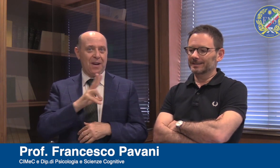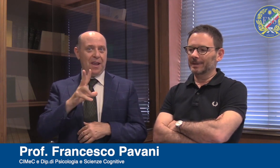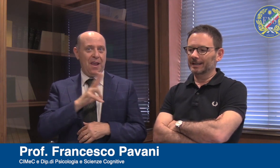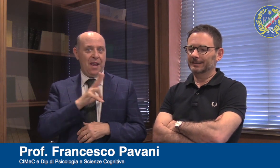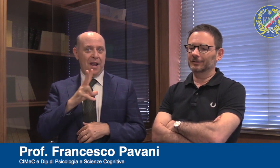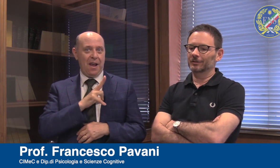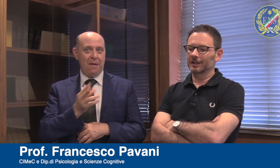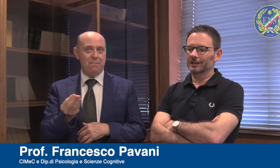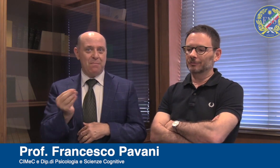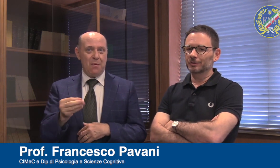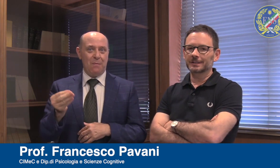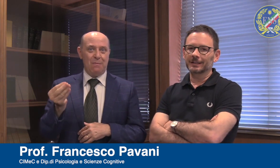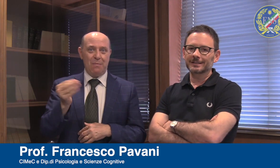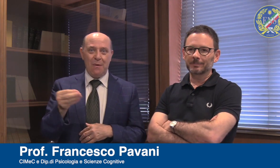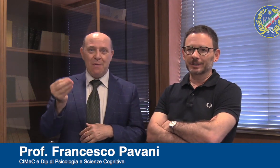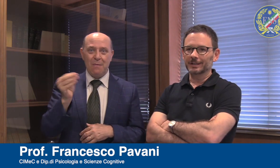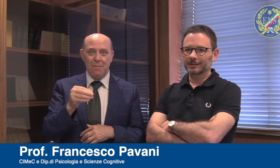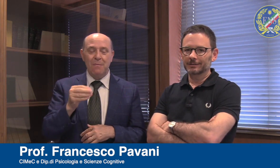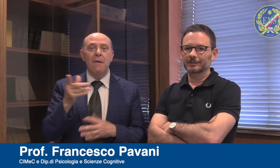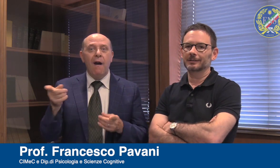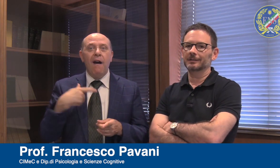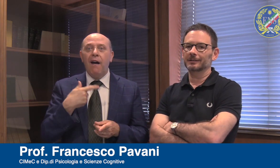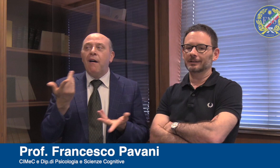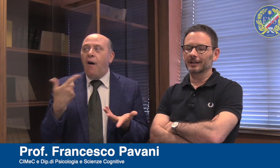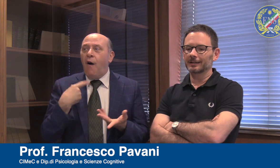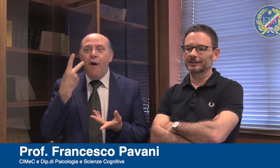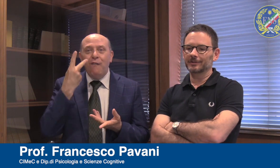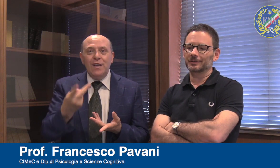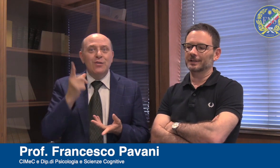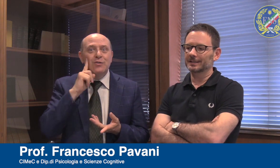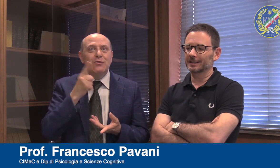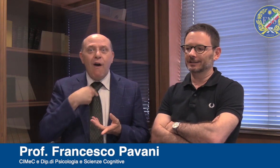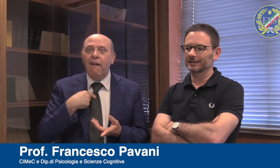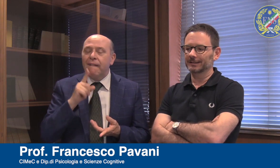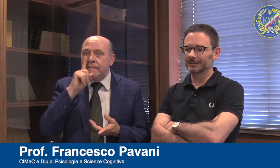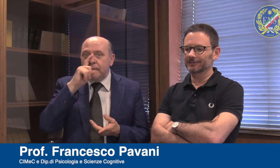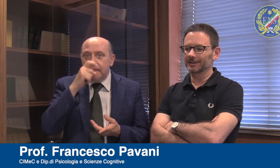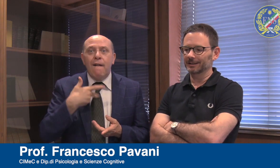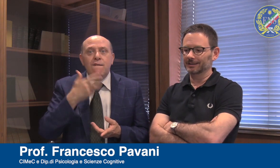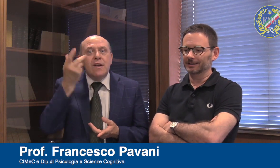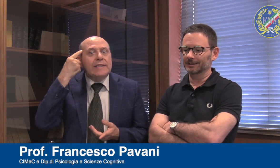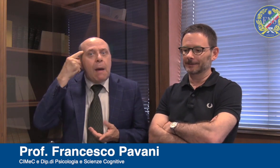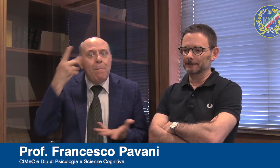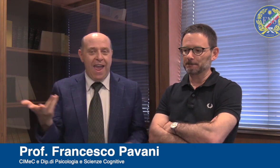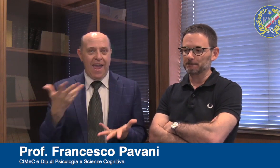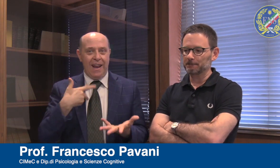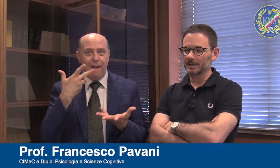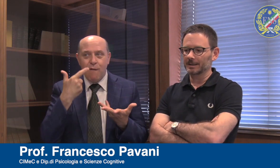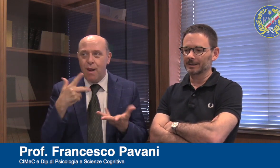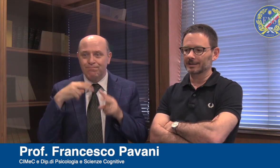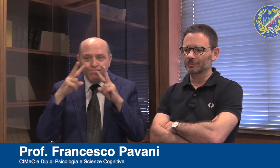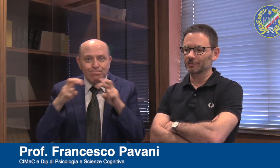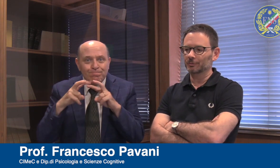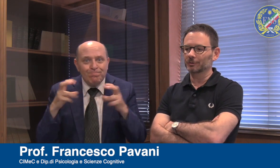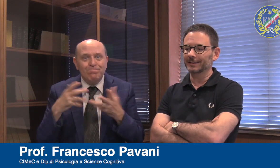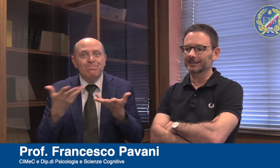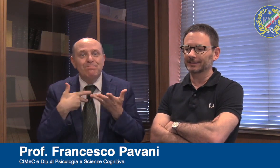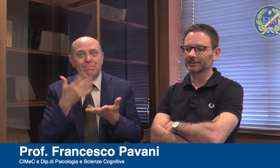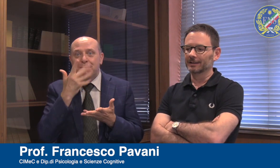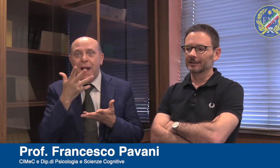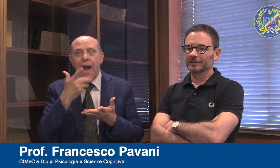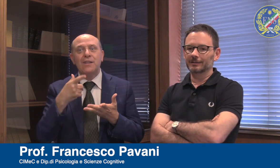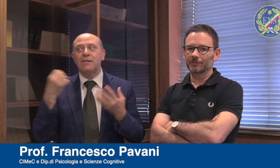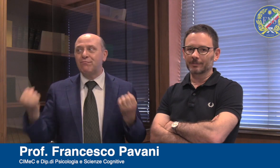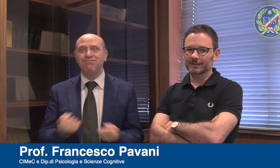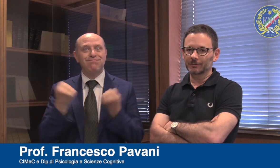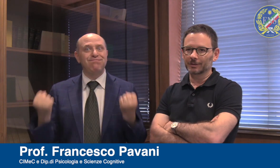dare spazio alla curiosità di sapere, anche attraverso una serie di iniziative che sono appunto